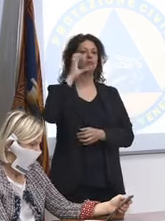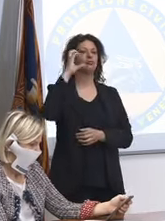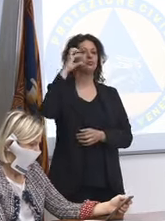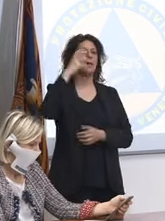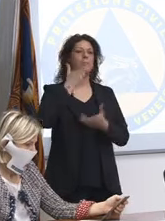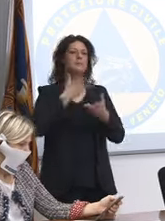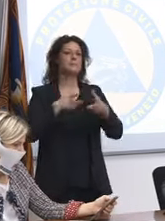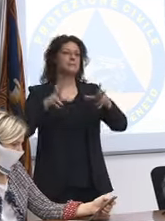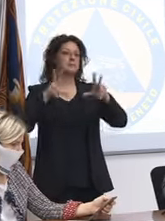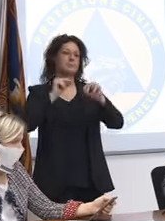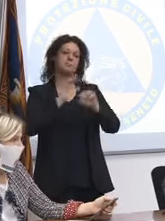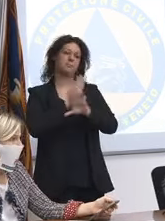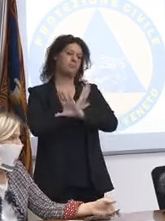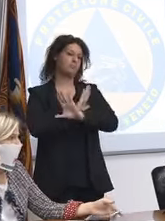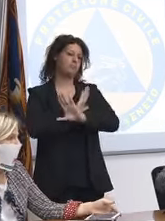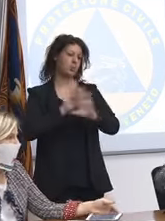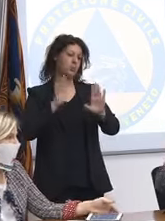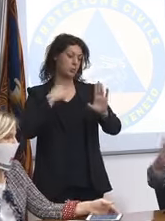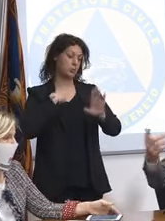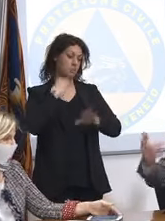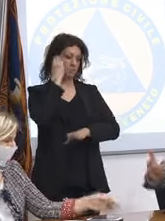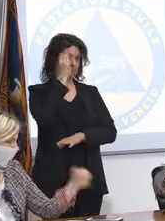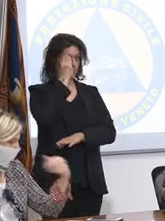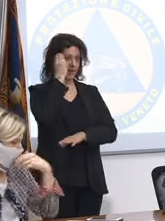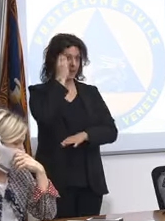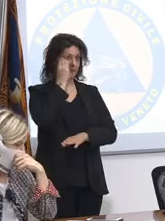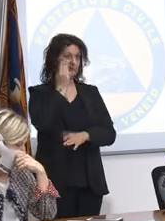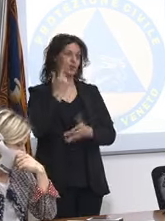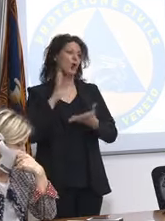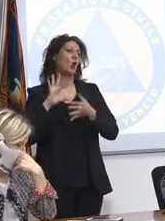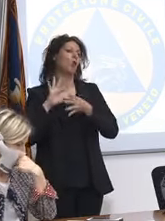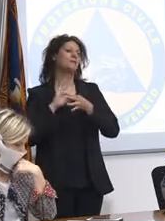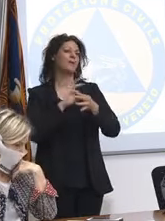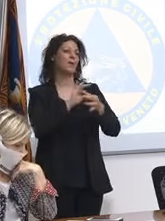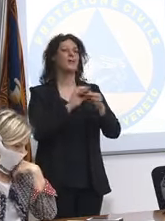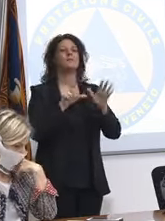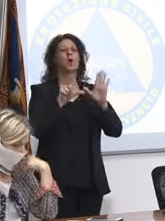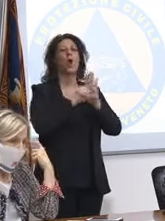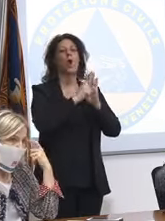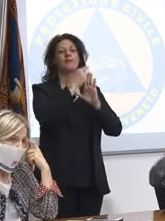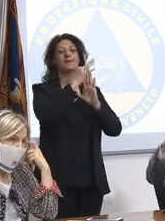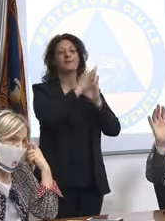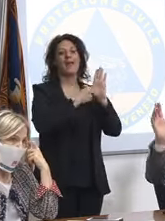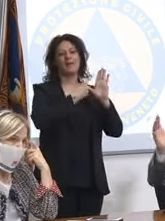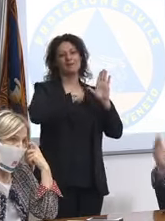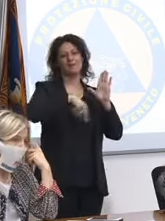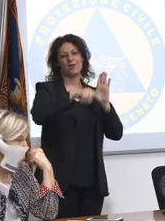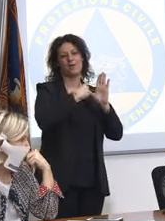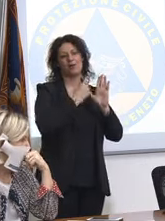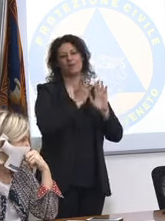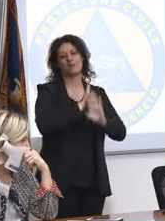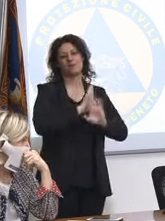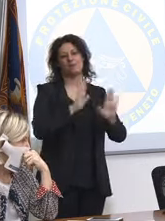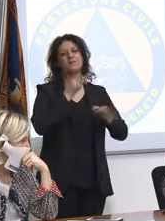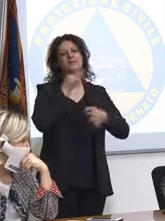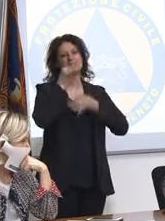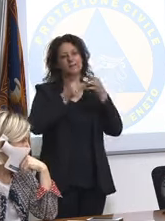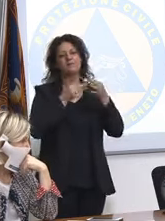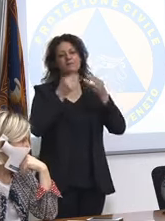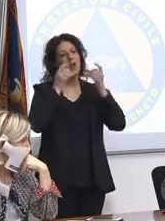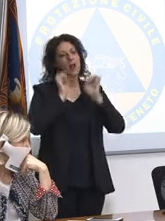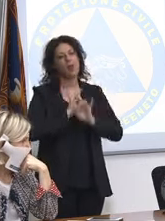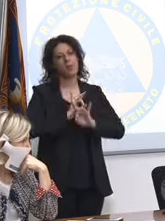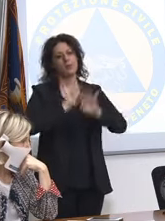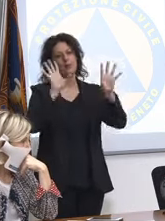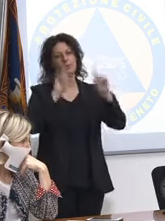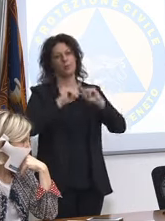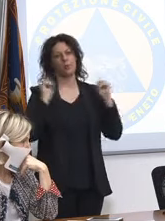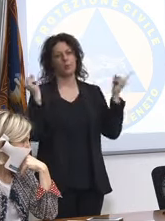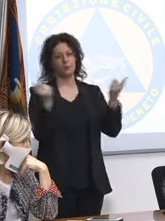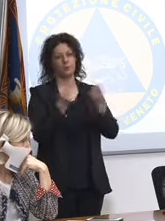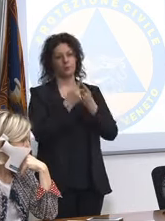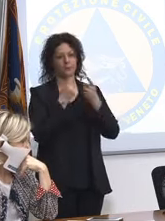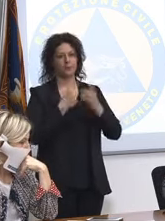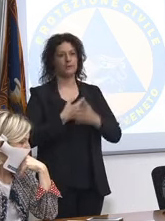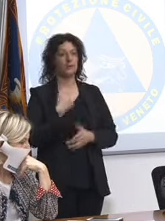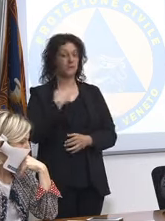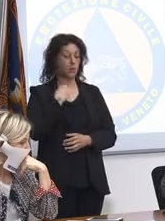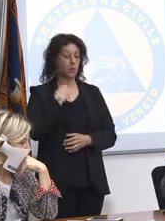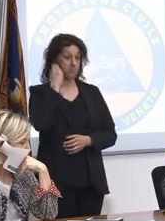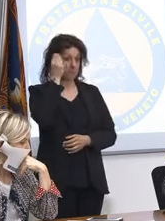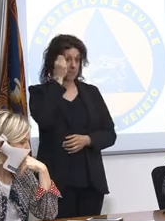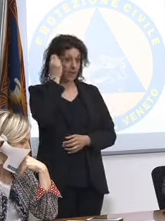perché nel momento in cui non ordiniamo più vuol dire che tutte le attività sono libere. Quindi immagino che il 15